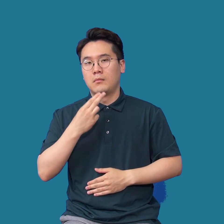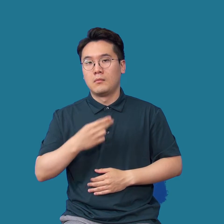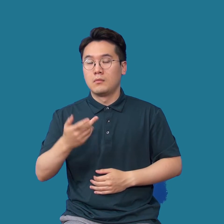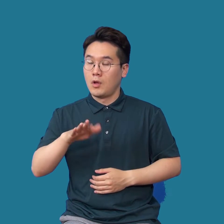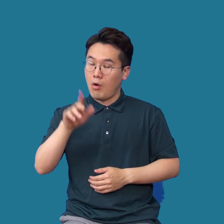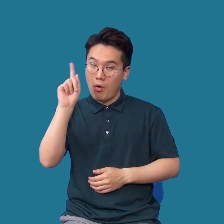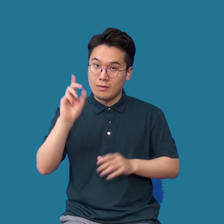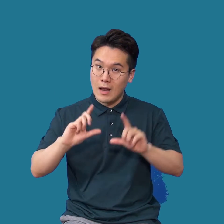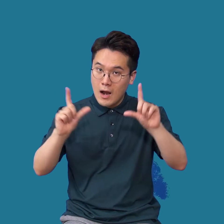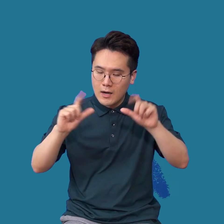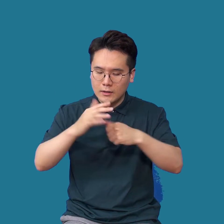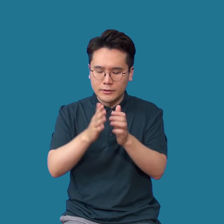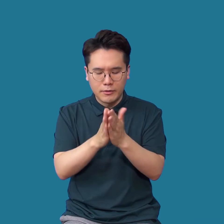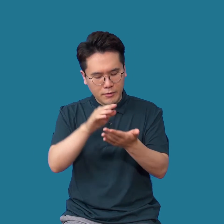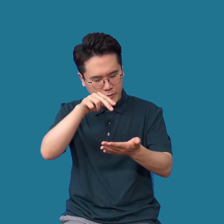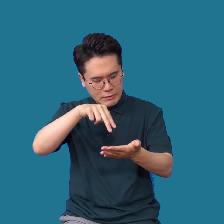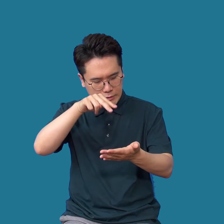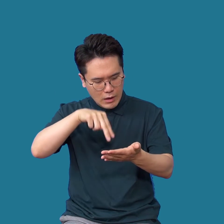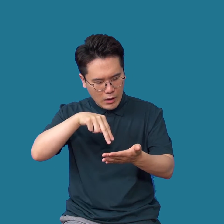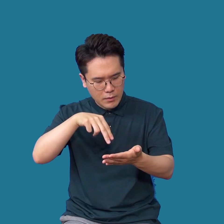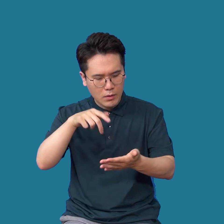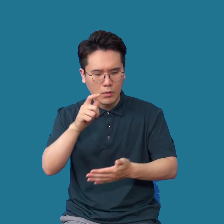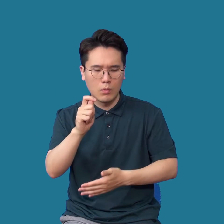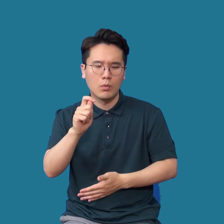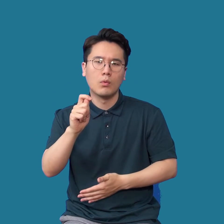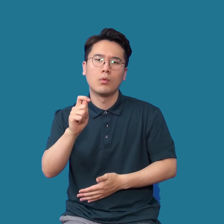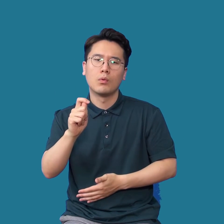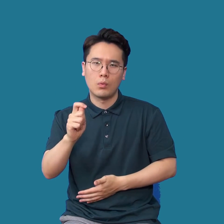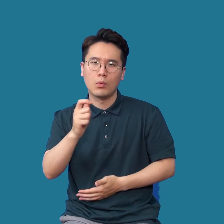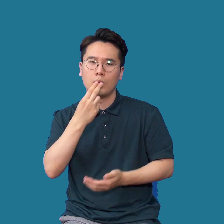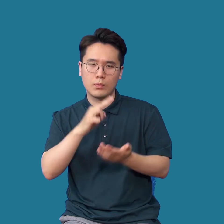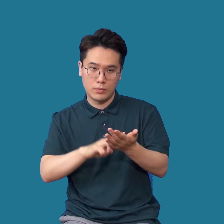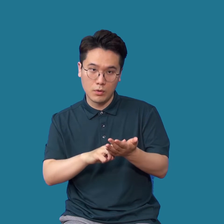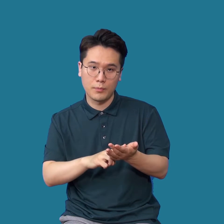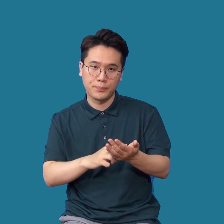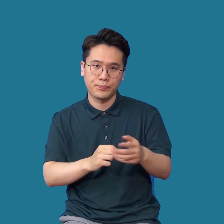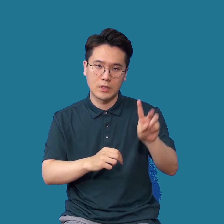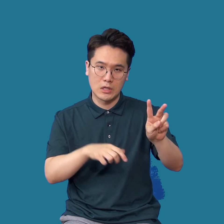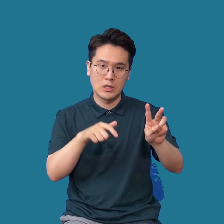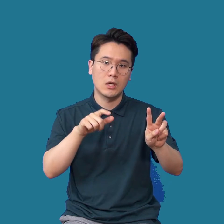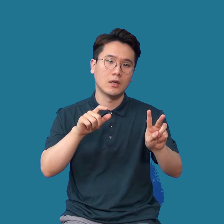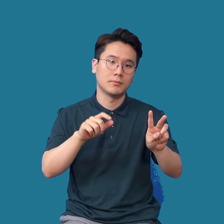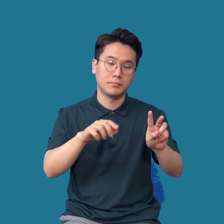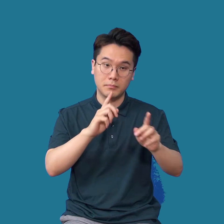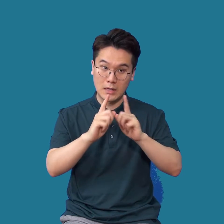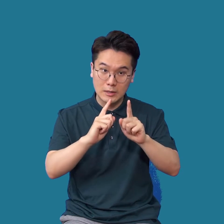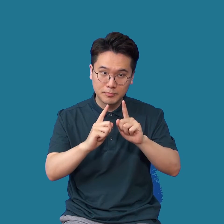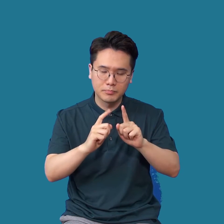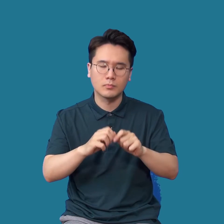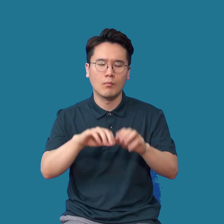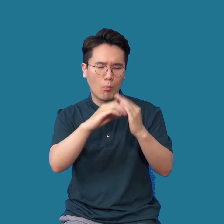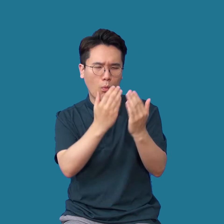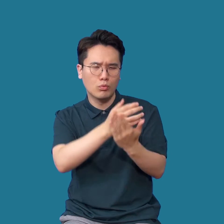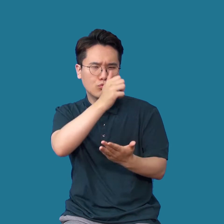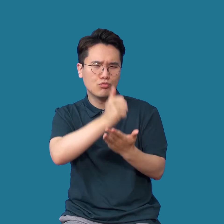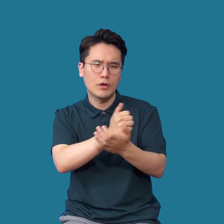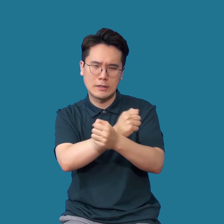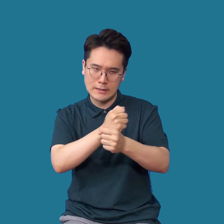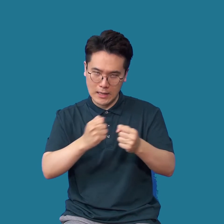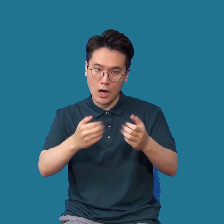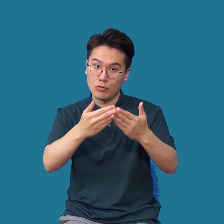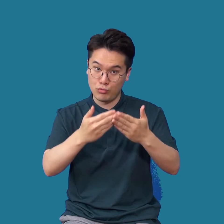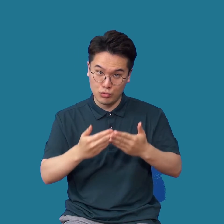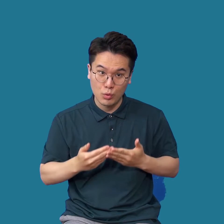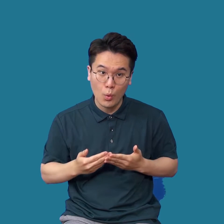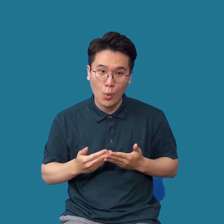2장 13절에 모든 죄를 사하시고 하는 말씀에 시선이 딱 멈추었습니다.